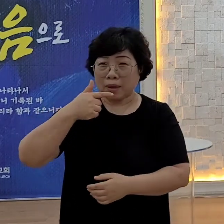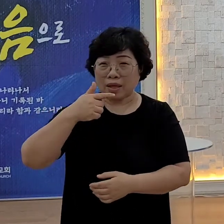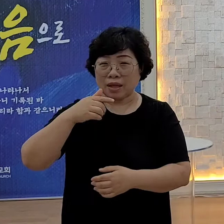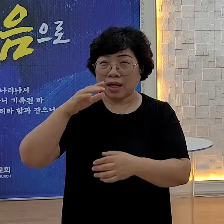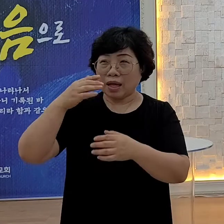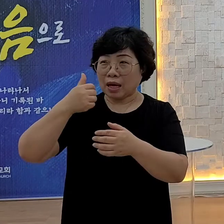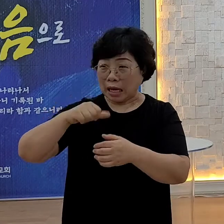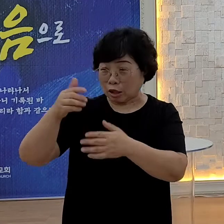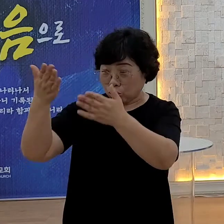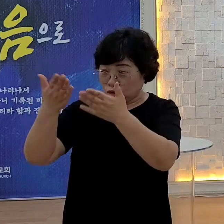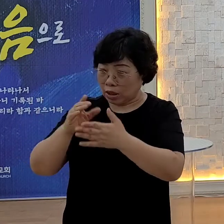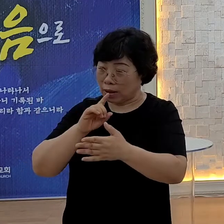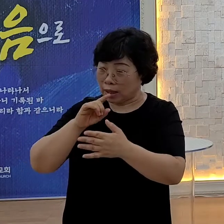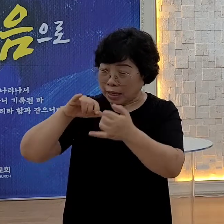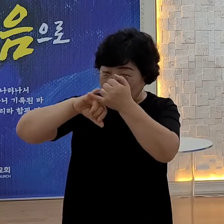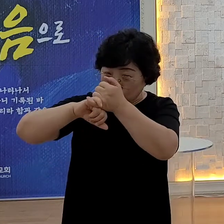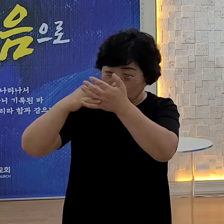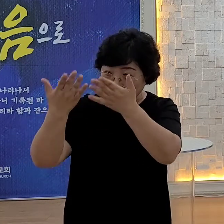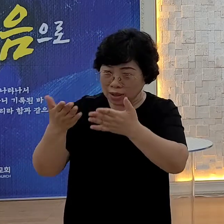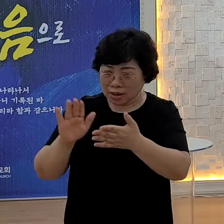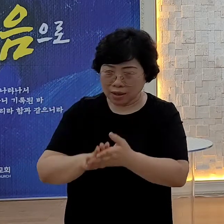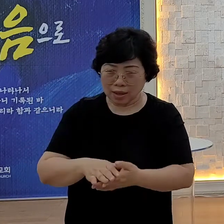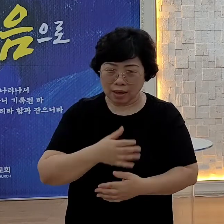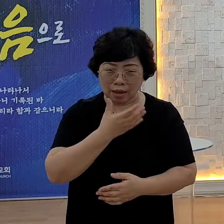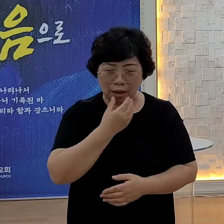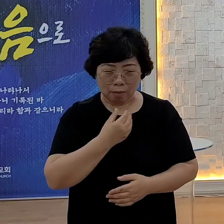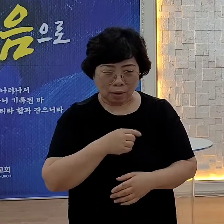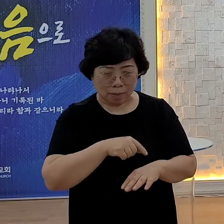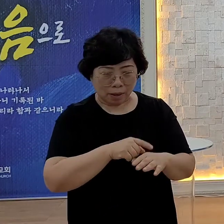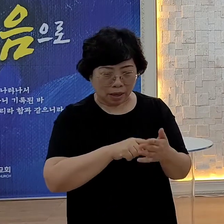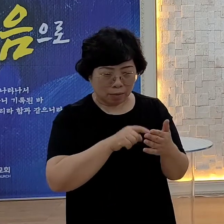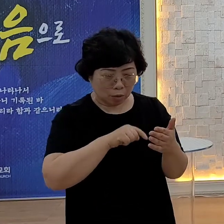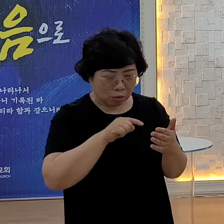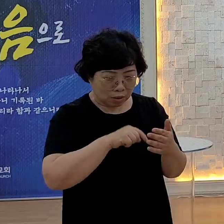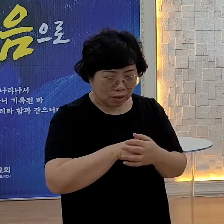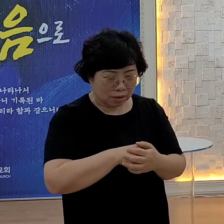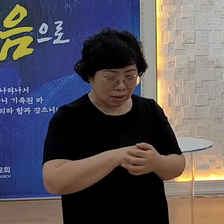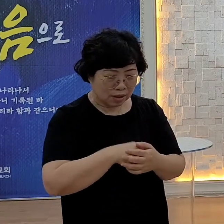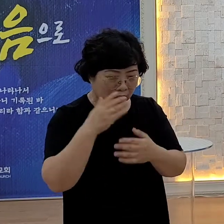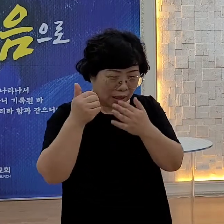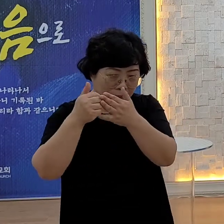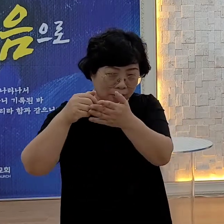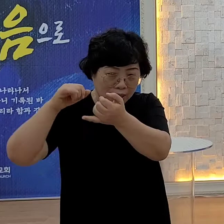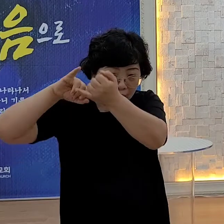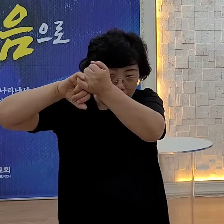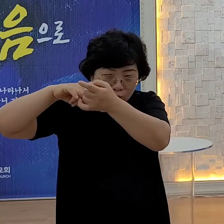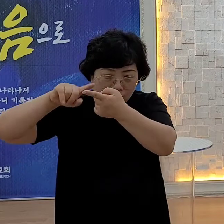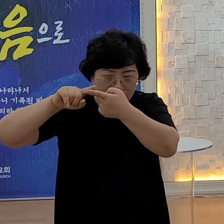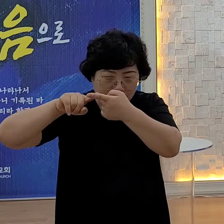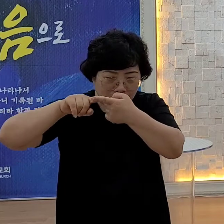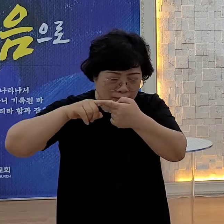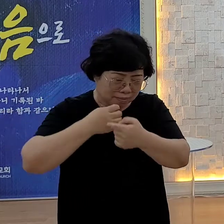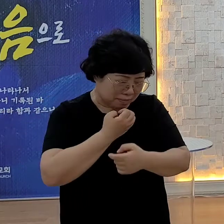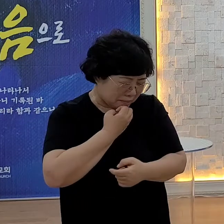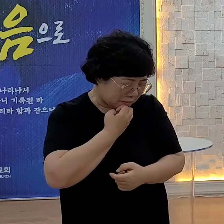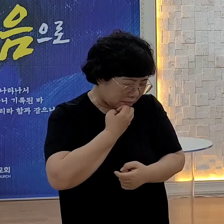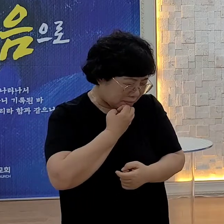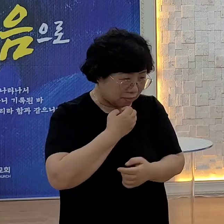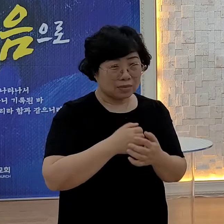때 여러분 사실은 이 본문을 잘 보면 아브라함이 엎드려 웃었다 그랬잖아요. 웃었다.